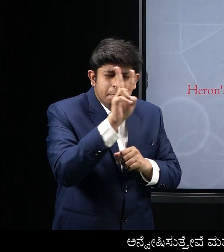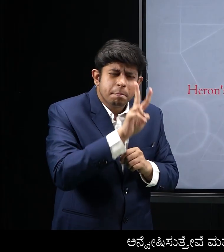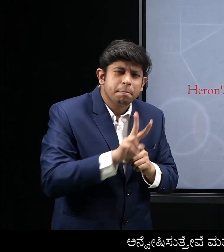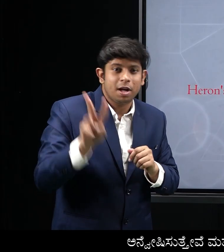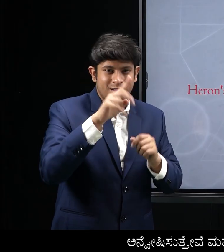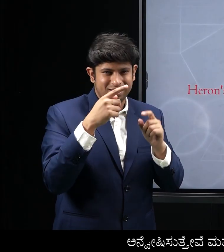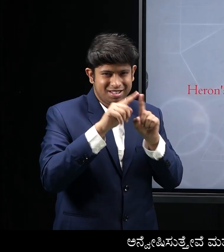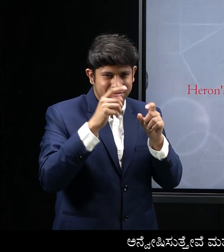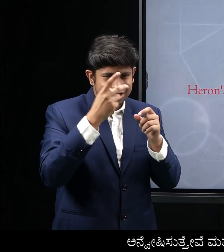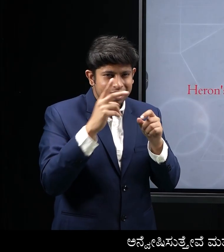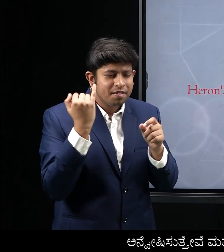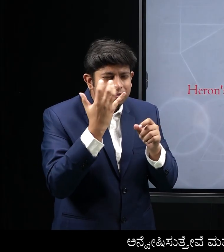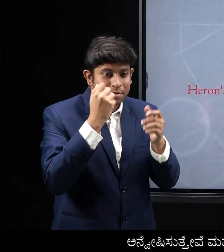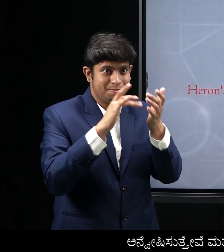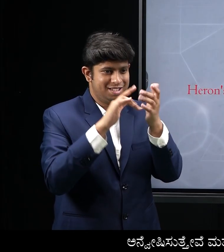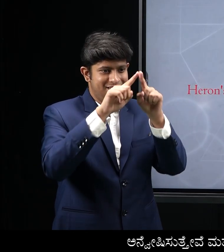ಸೂತ್ರವನ್ನು ಕಂಡುಹಿಡಿಯುತ್ತೇವೆ.